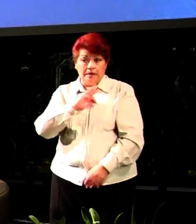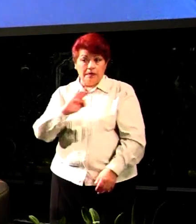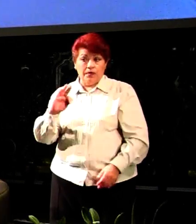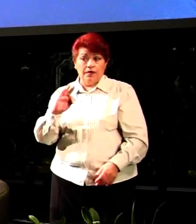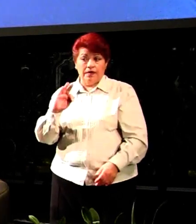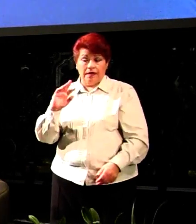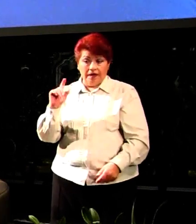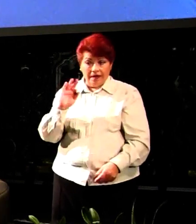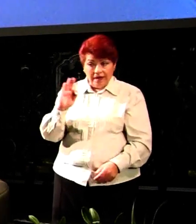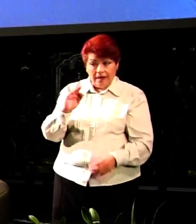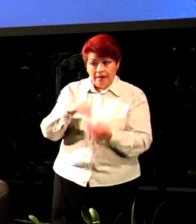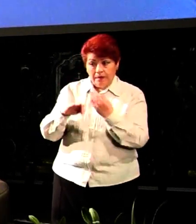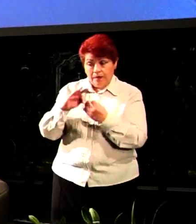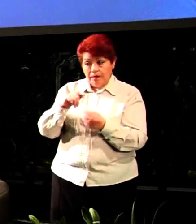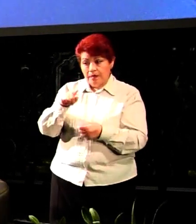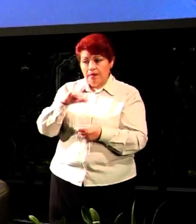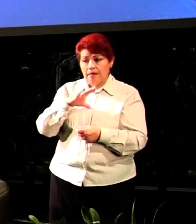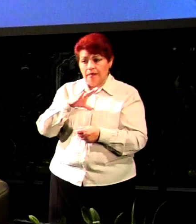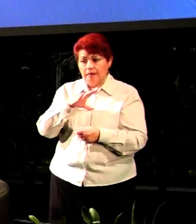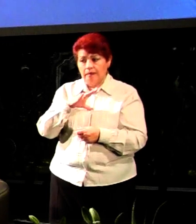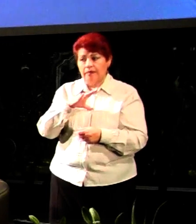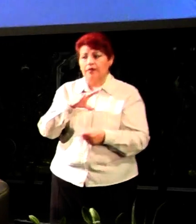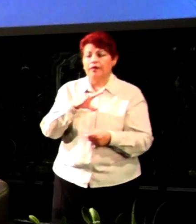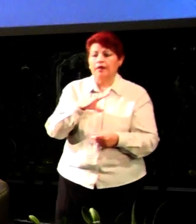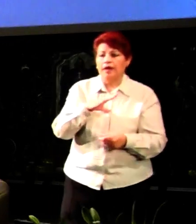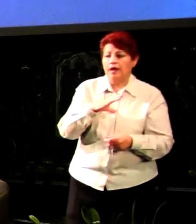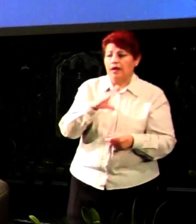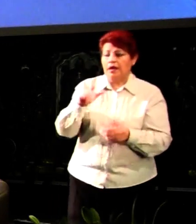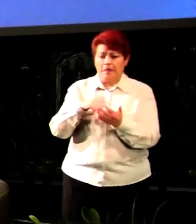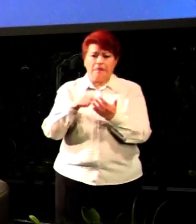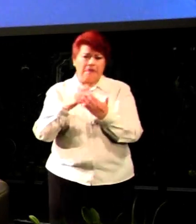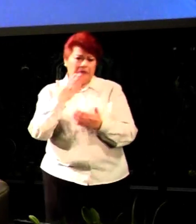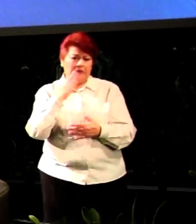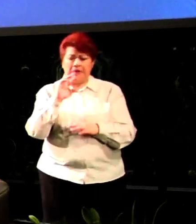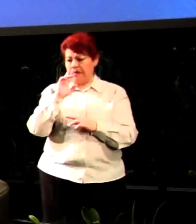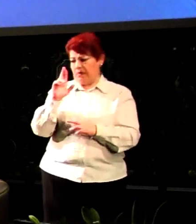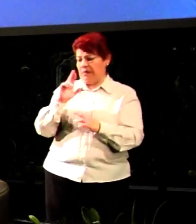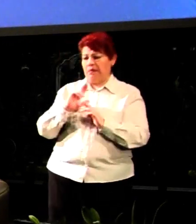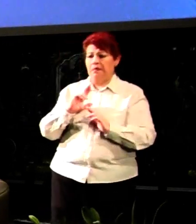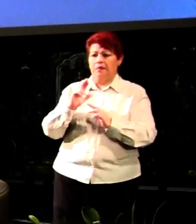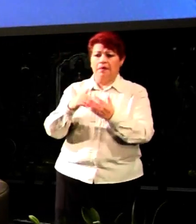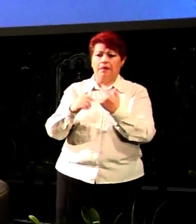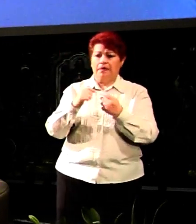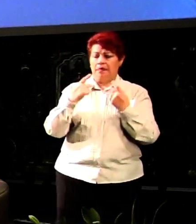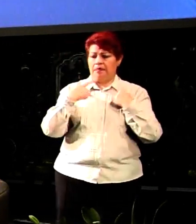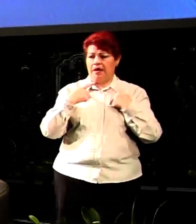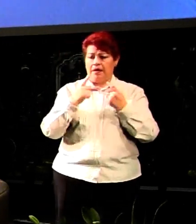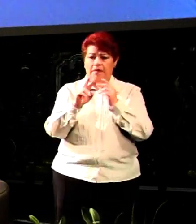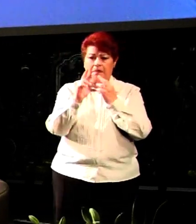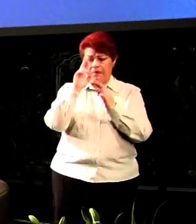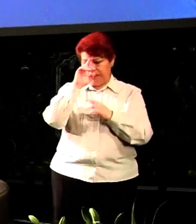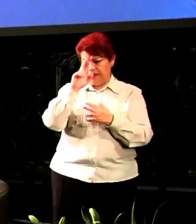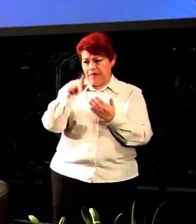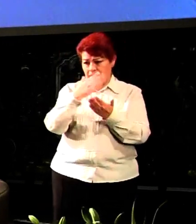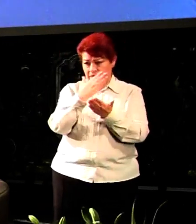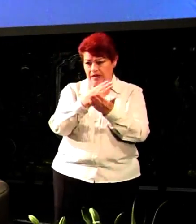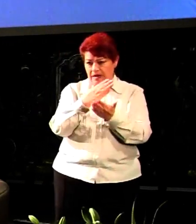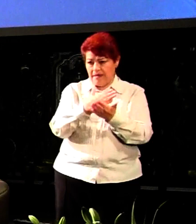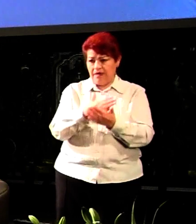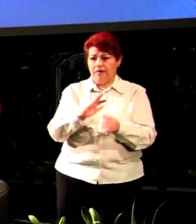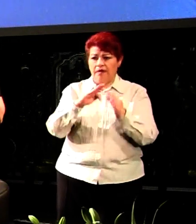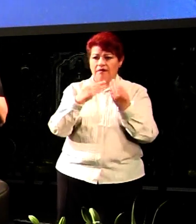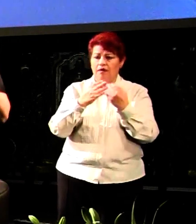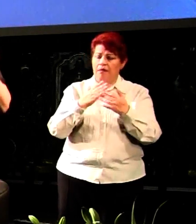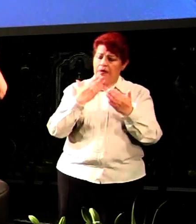de podernos dar nuestro lugar y dar a respetar con los demás, poniendo límites de una